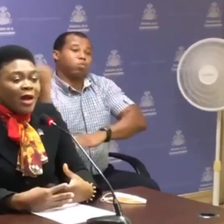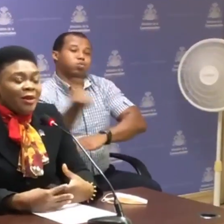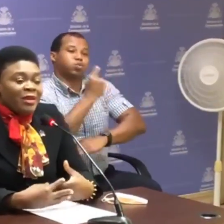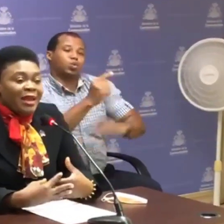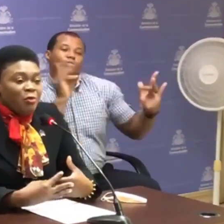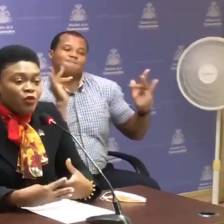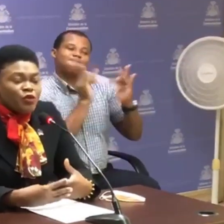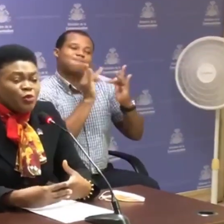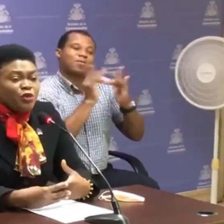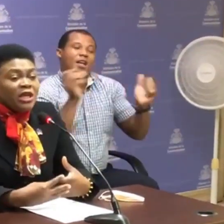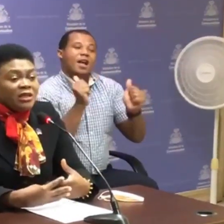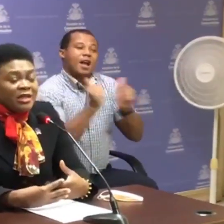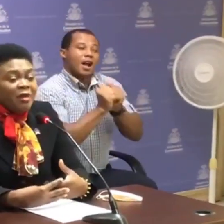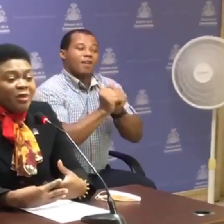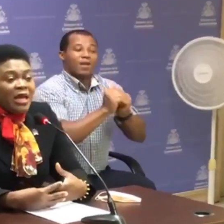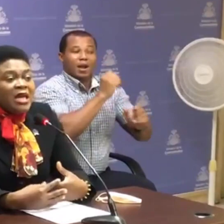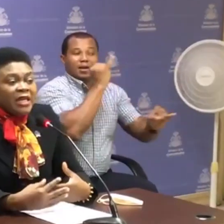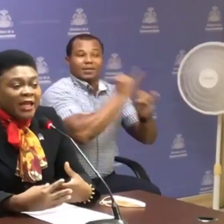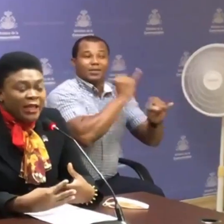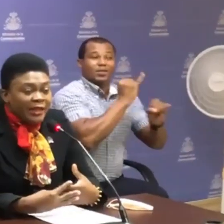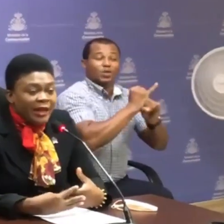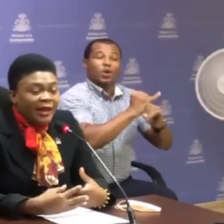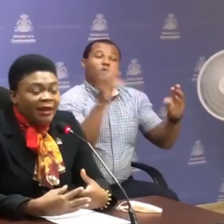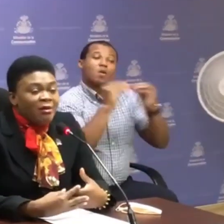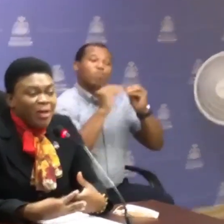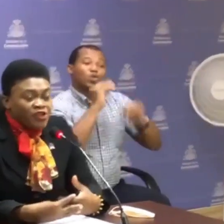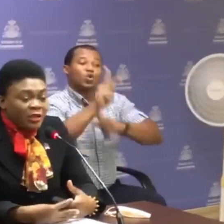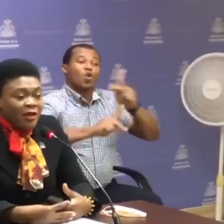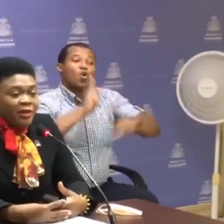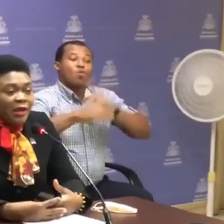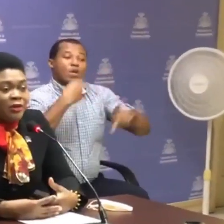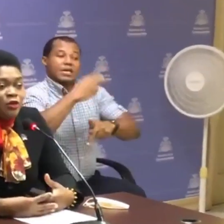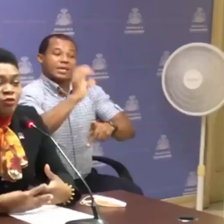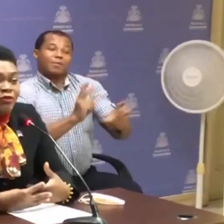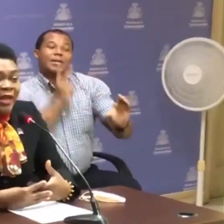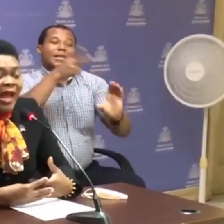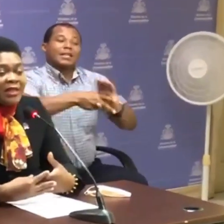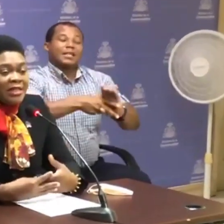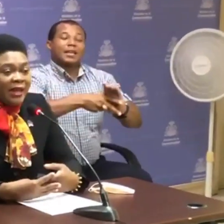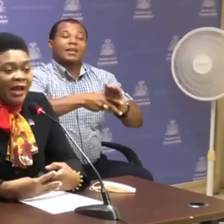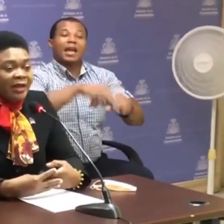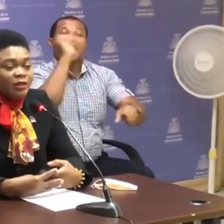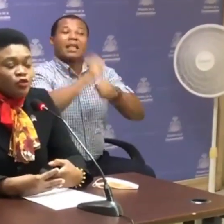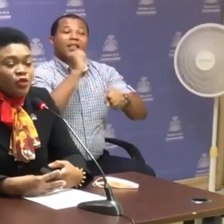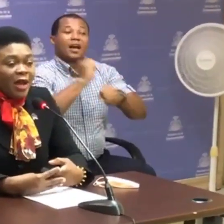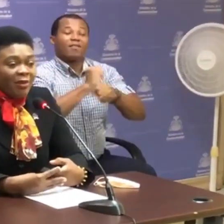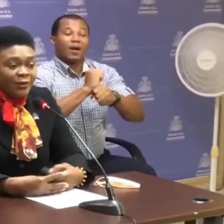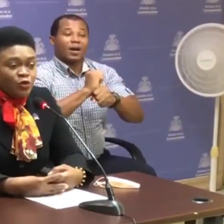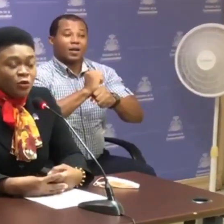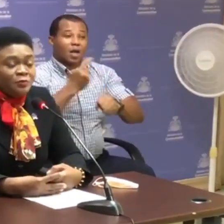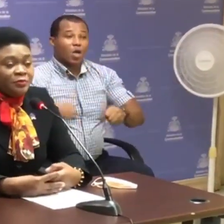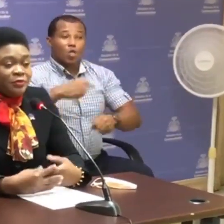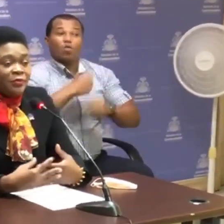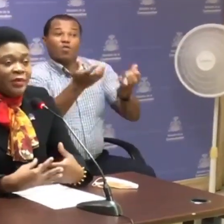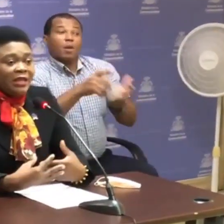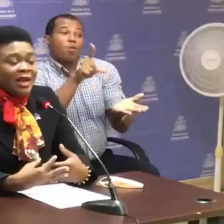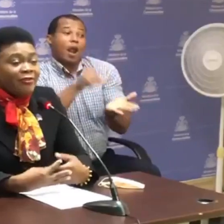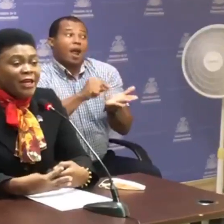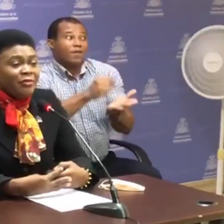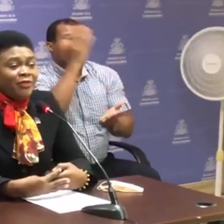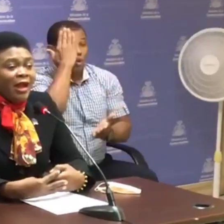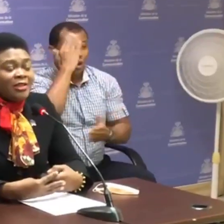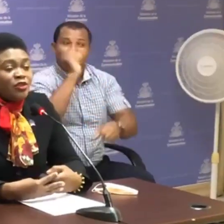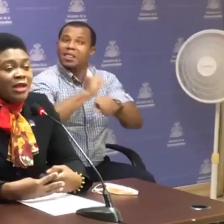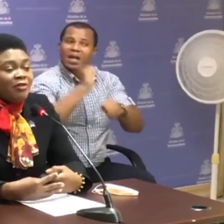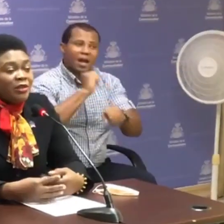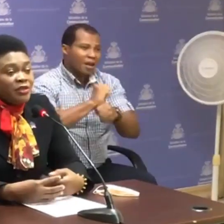pour nous capable de gagner plus de monde qui sont handicapés qui intègrent le marché du travail. Nous voulons attirer attention à la presse tout. Travail